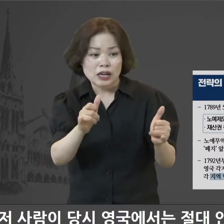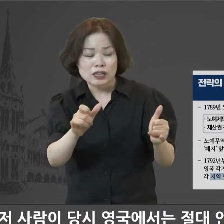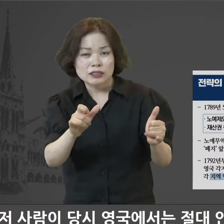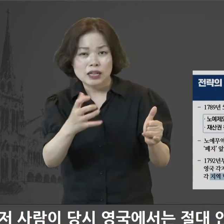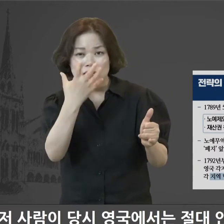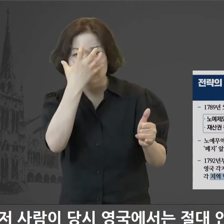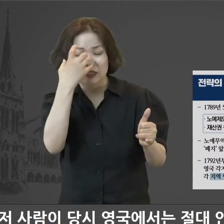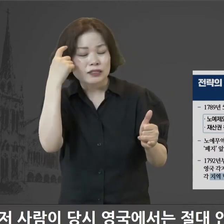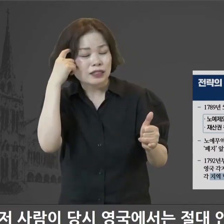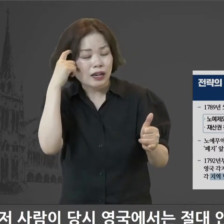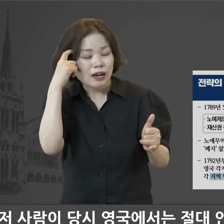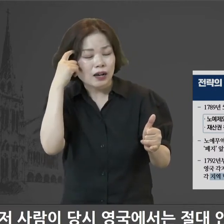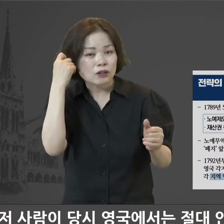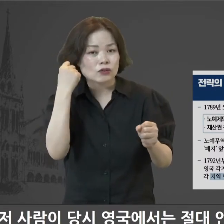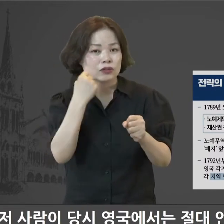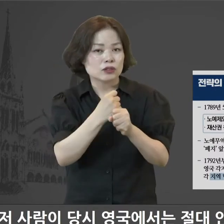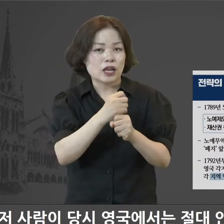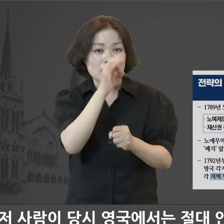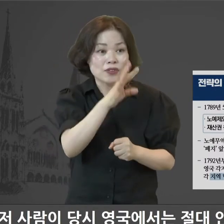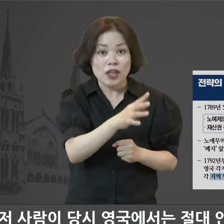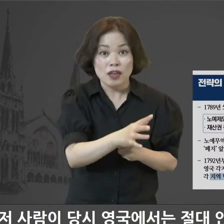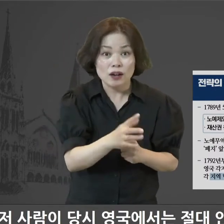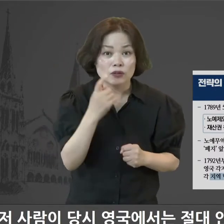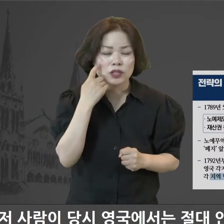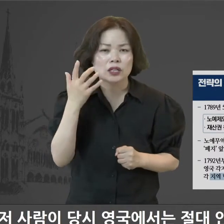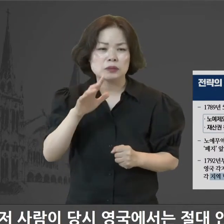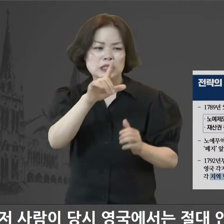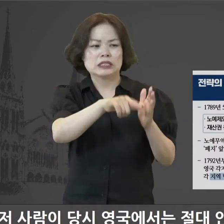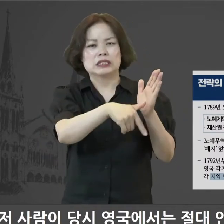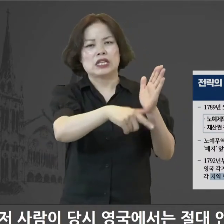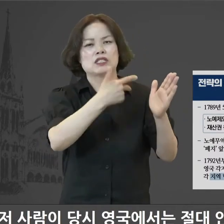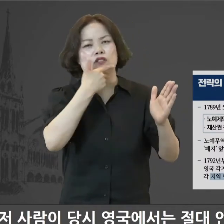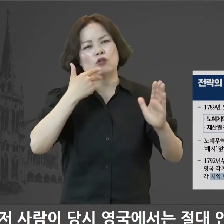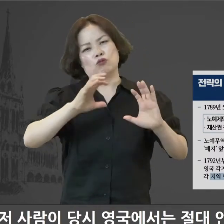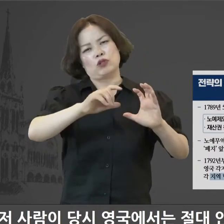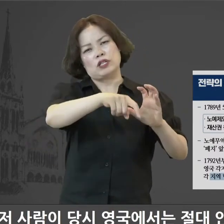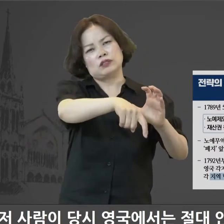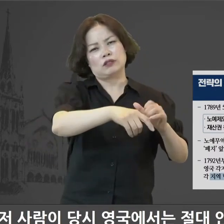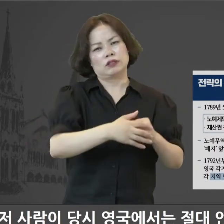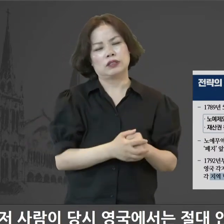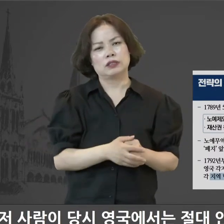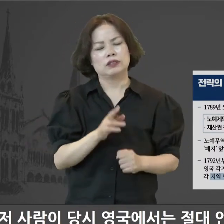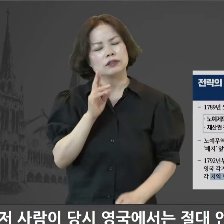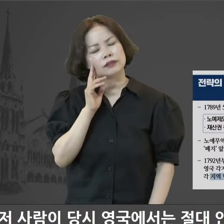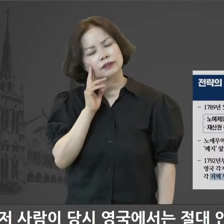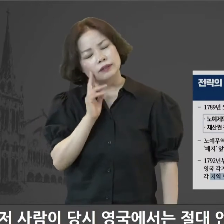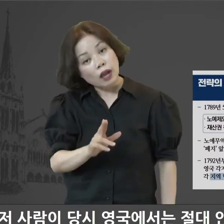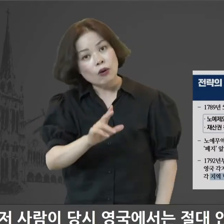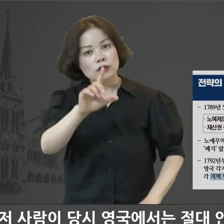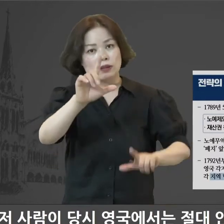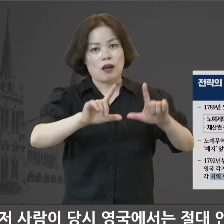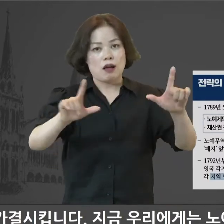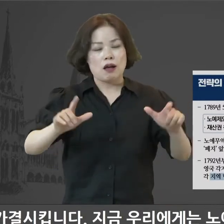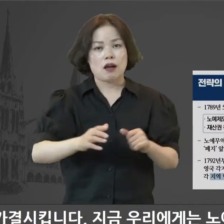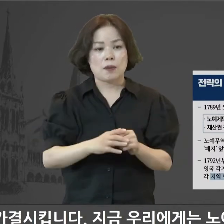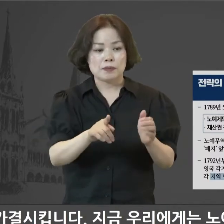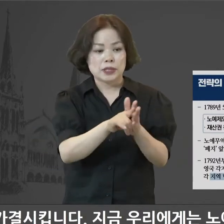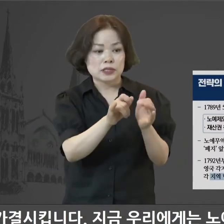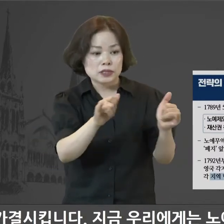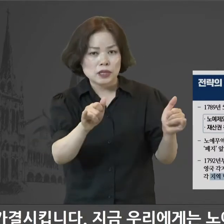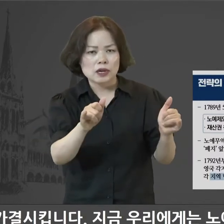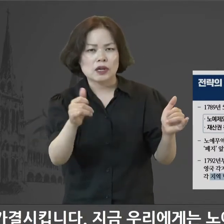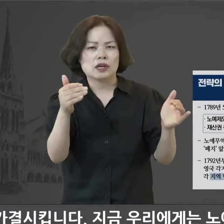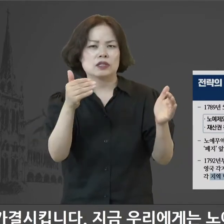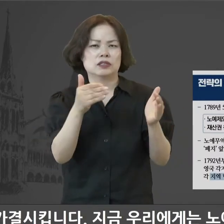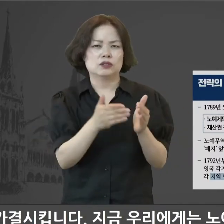짓을 해, 라는 게 상식적인 얘기지만, 저 당시 영국에서는 심각한 상황이었어요. 믿는